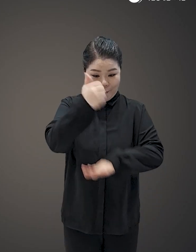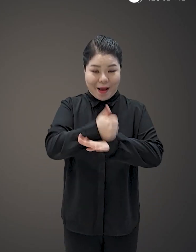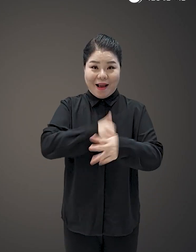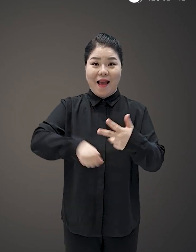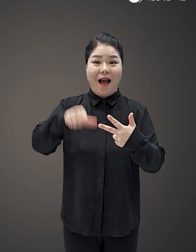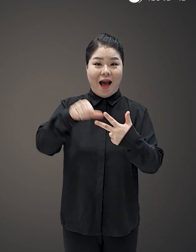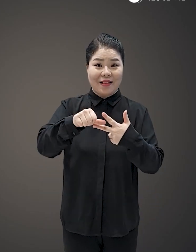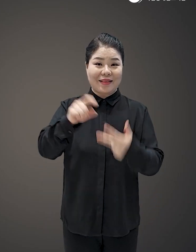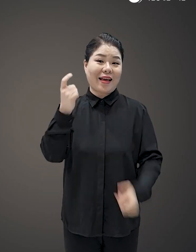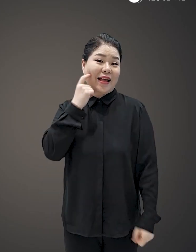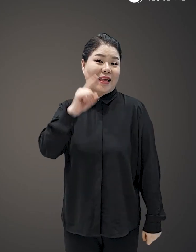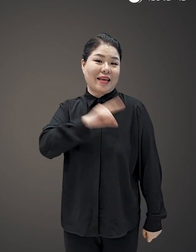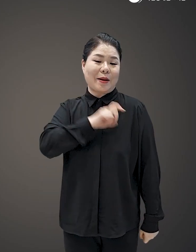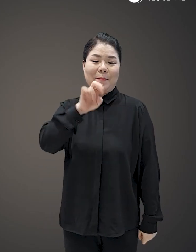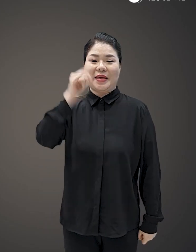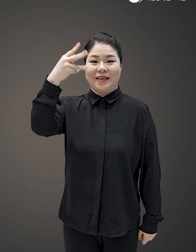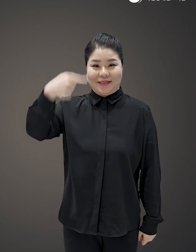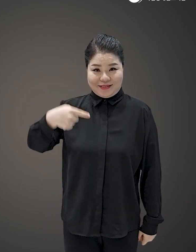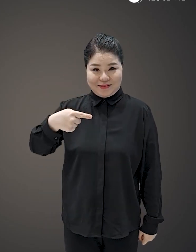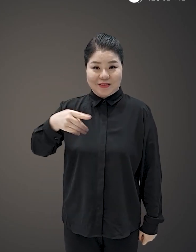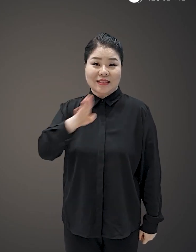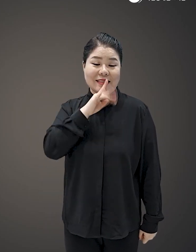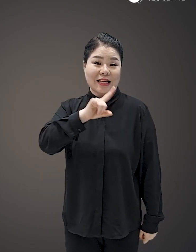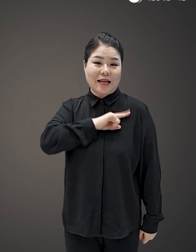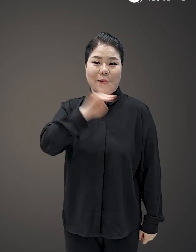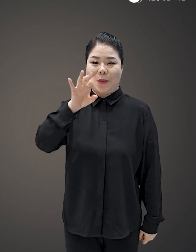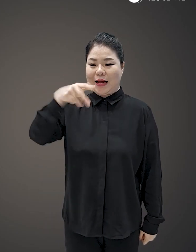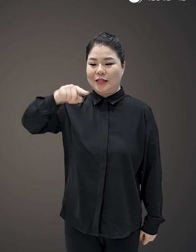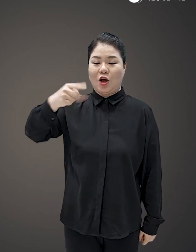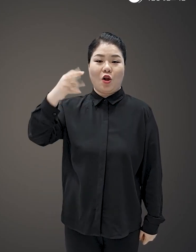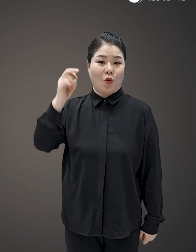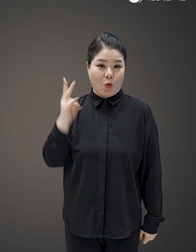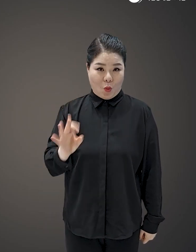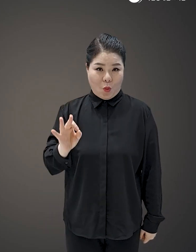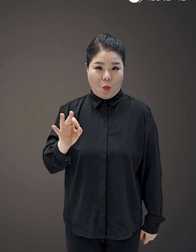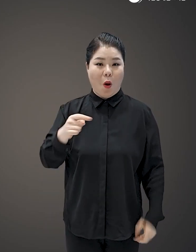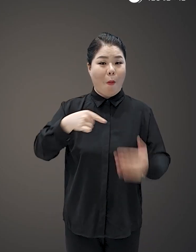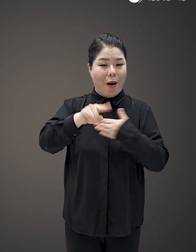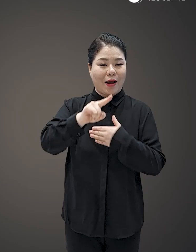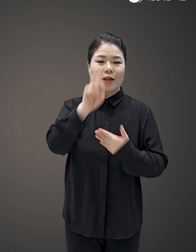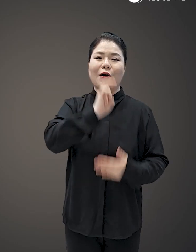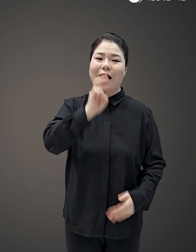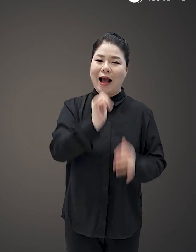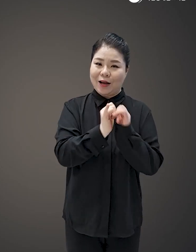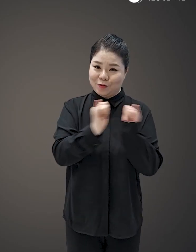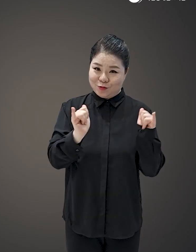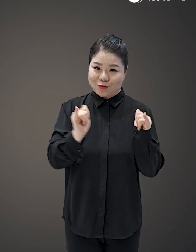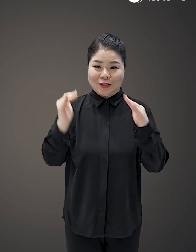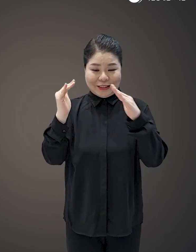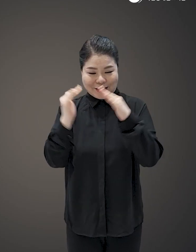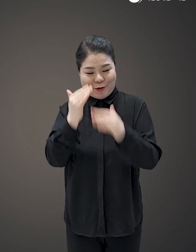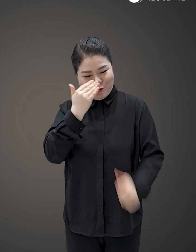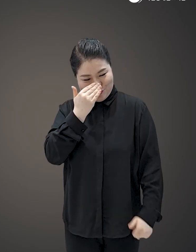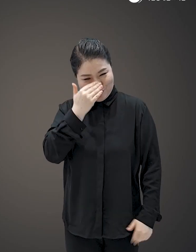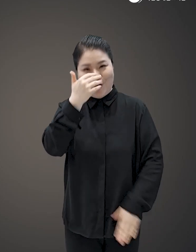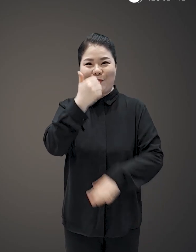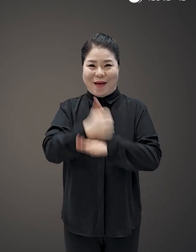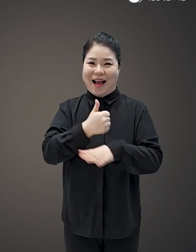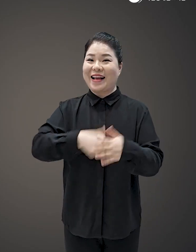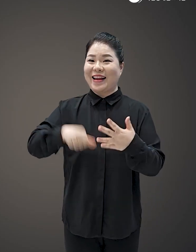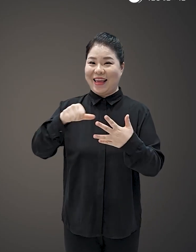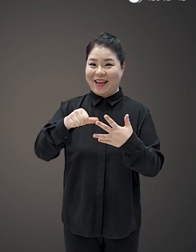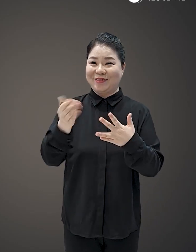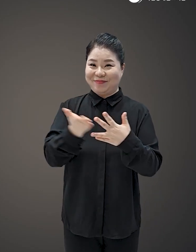막내 아들 미르. 막내 아들 방철용. 밖에선 아이돌 미르, 집에선 순둥이 막내.